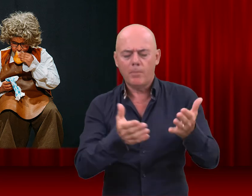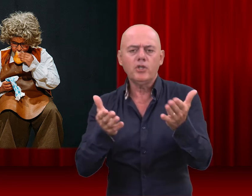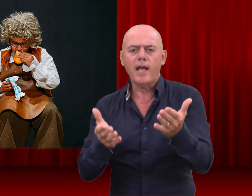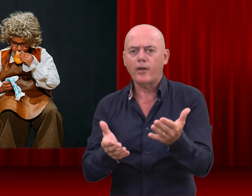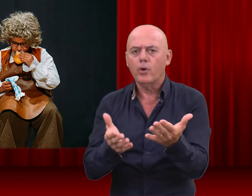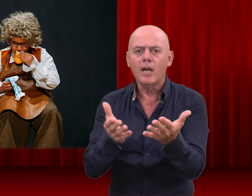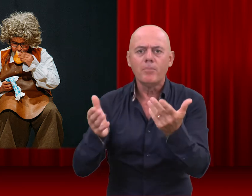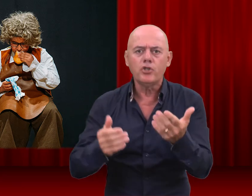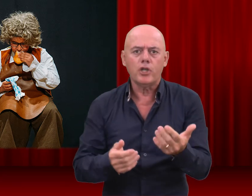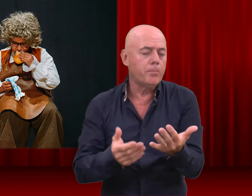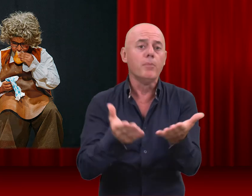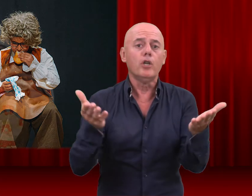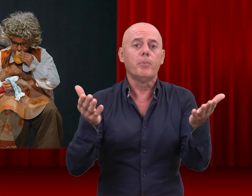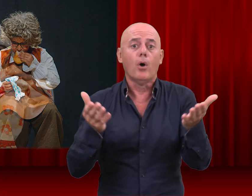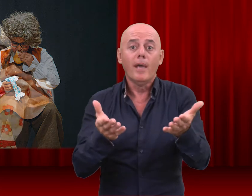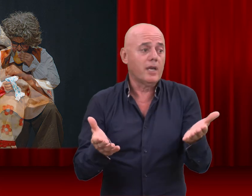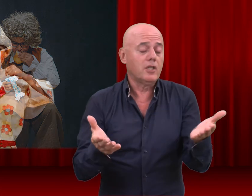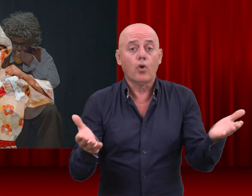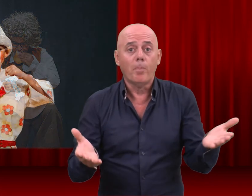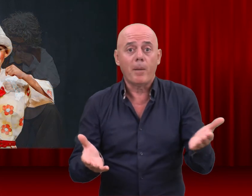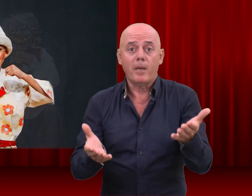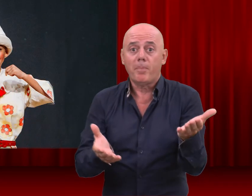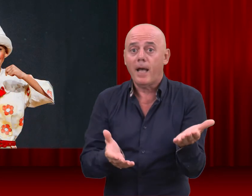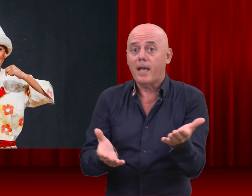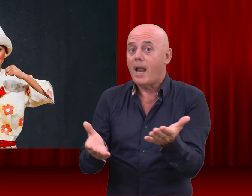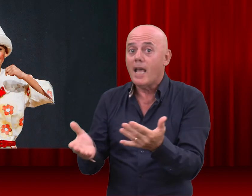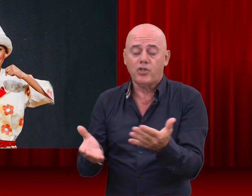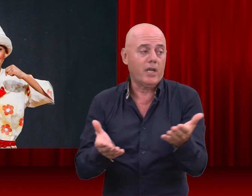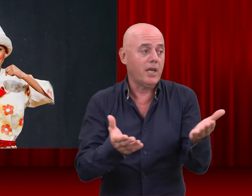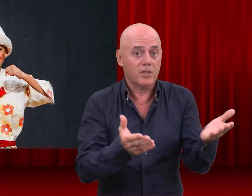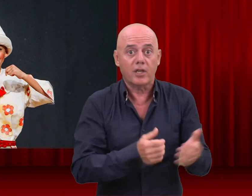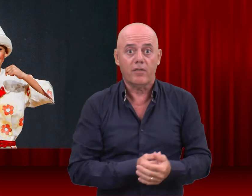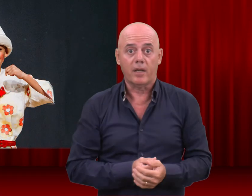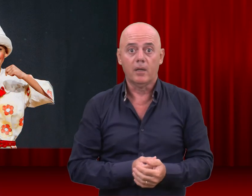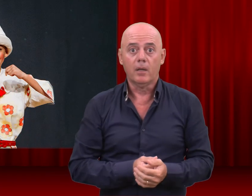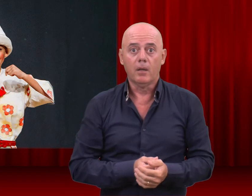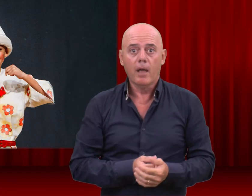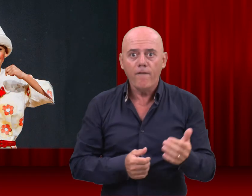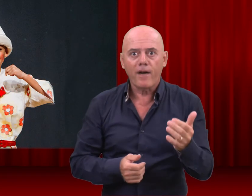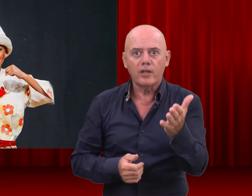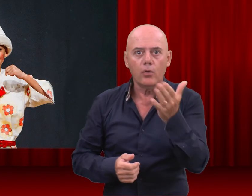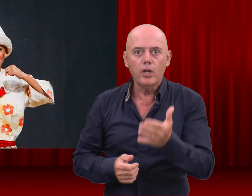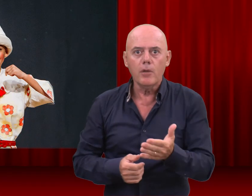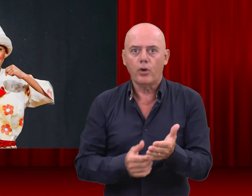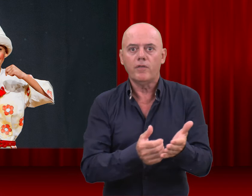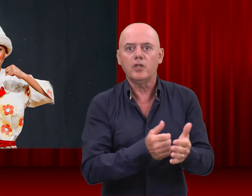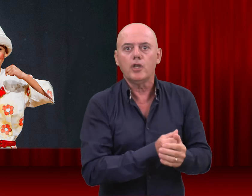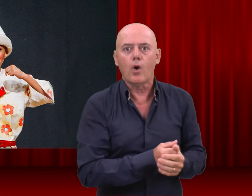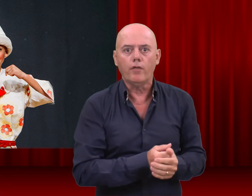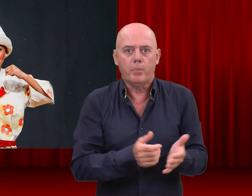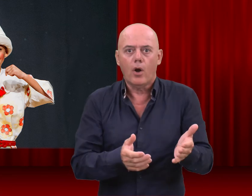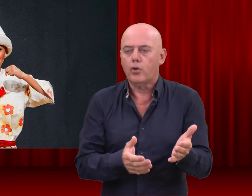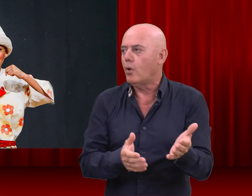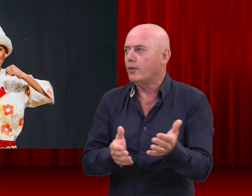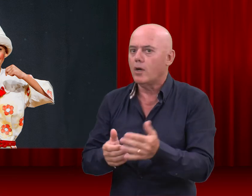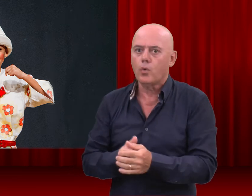Sì, l'abbecedario è l'ABC, il primo libro che si compra per imparare a leggere e scrivere. E infatti con il libro e i vestiti